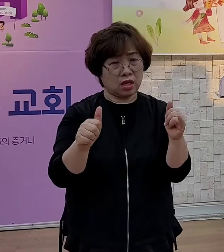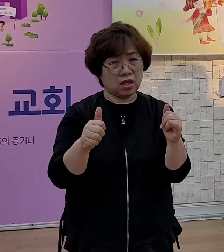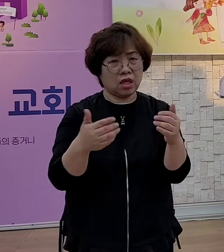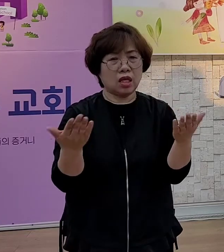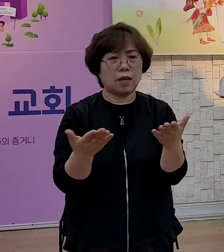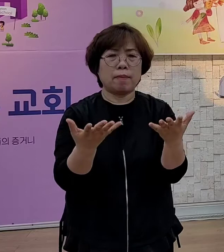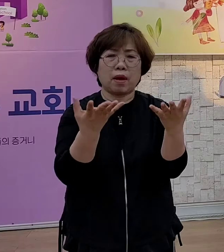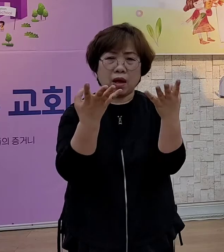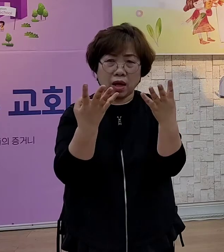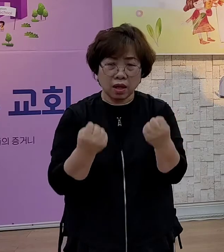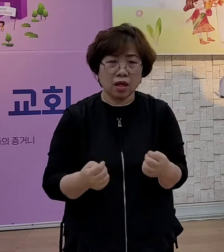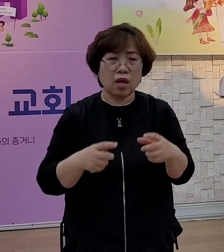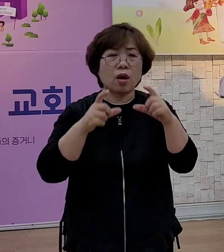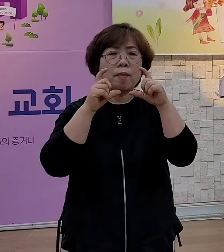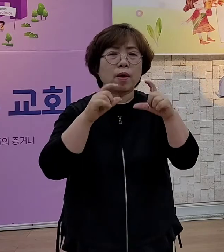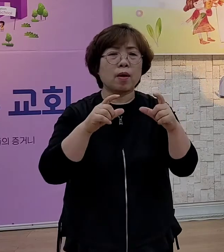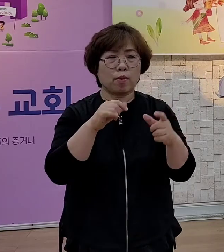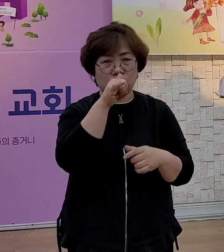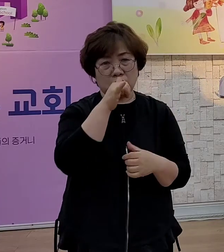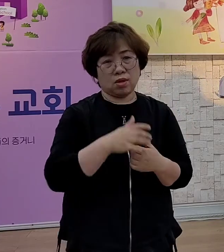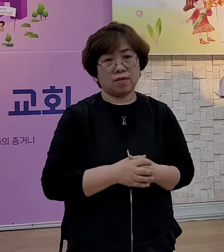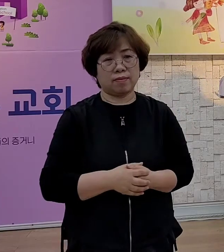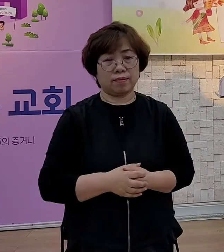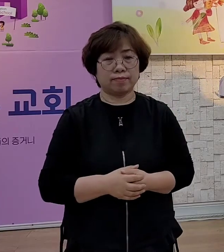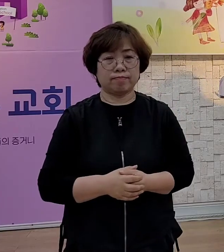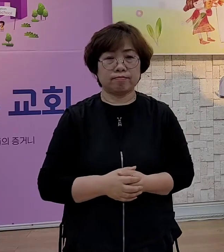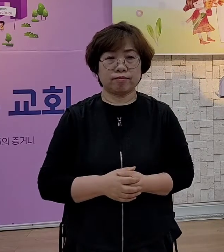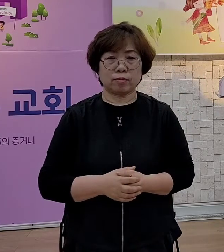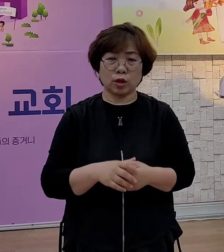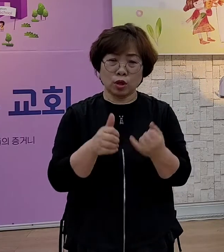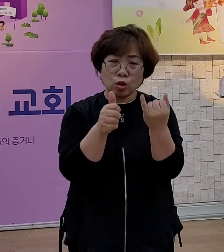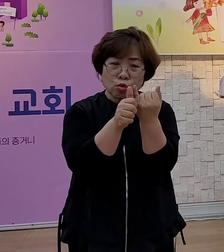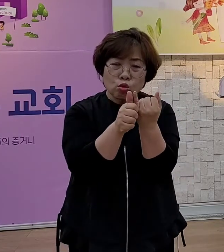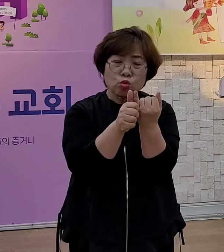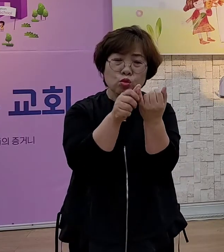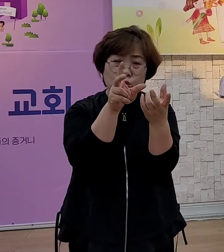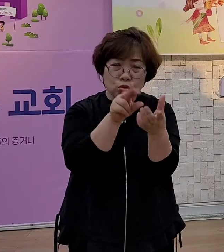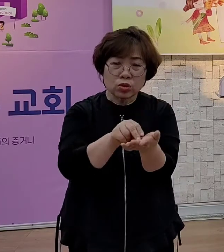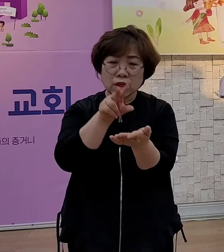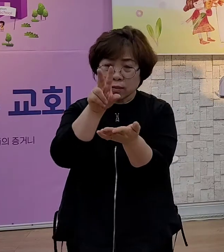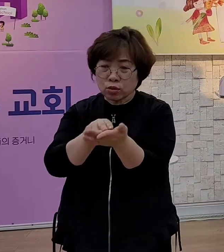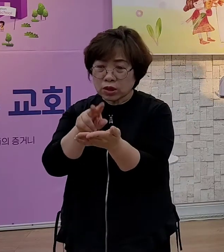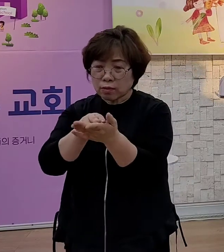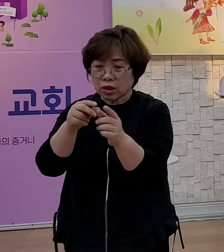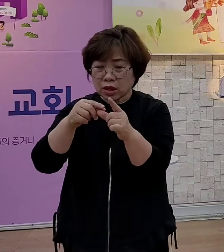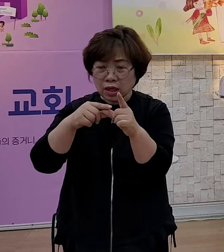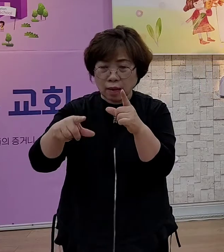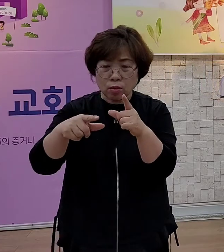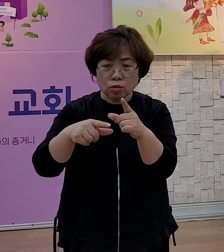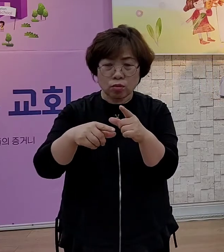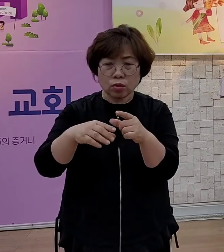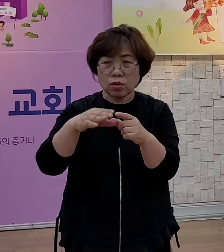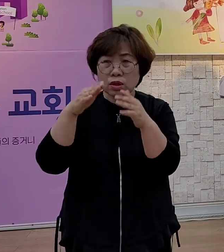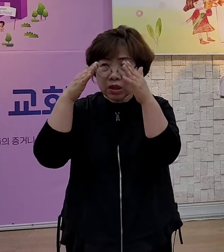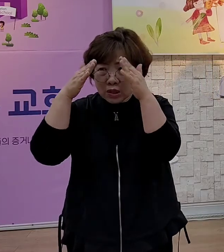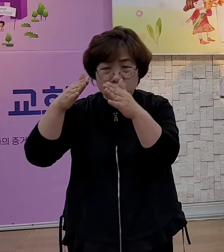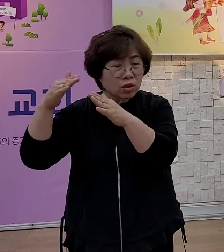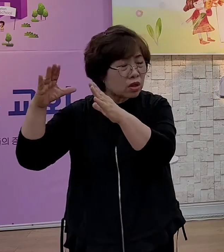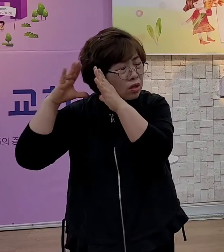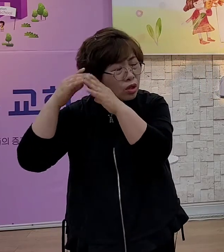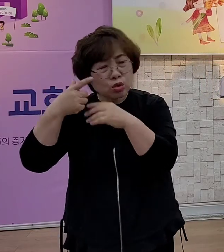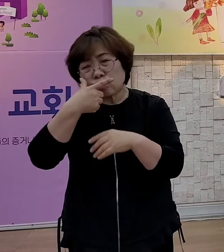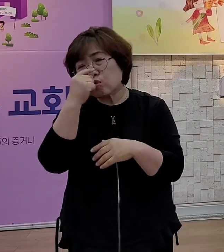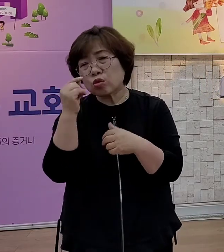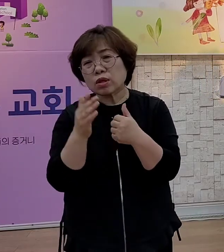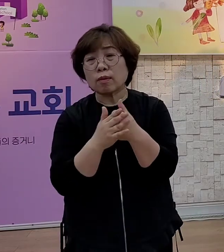있습니다. 여러분, 이 부부 간의 이 문제가 대부분 경청이 부족해서 온다고 하는데 한번 여러분 물어보세요. 배우자들한테